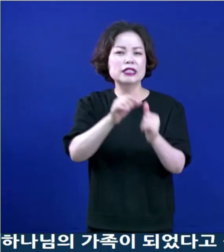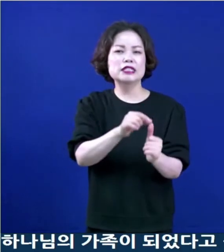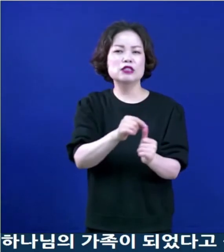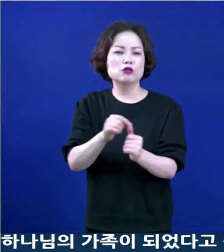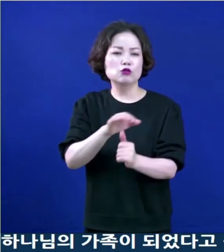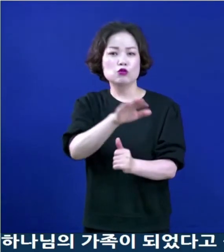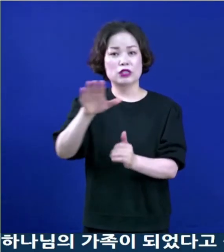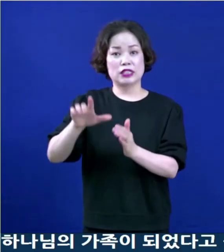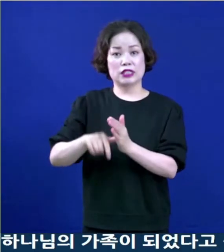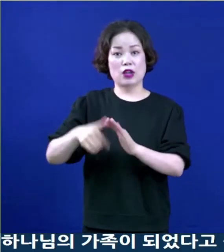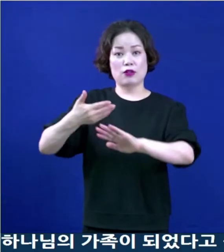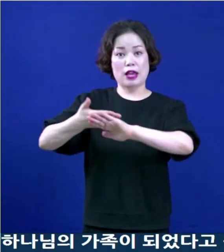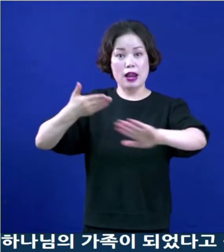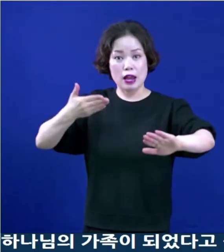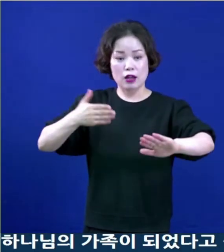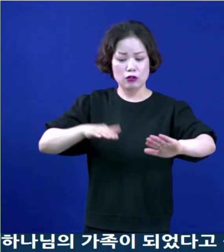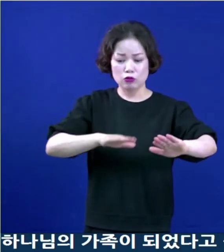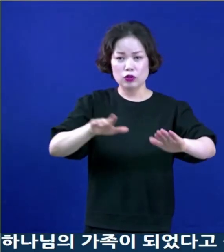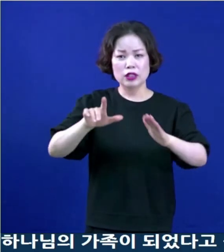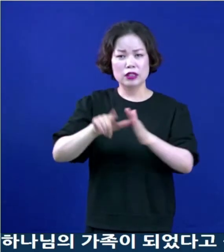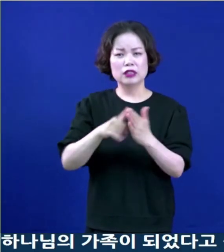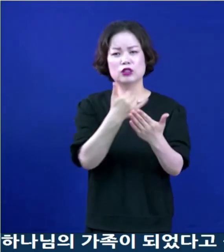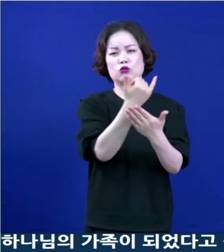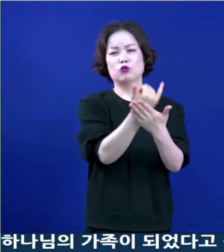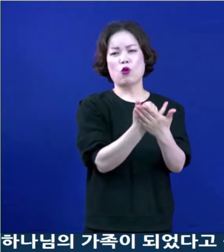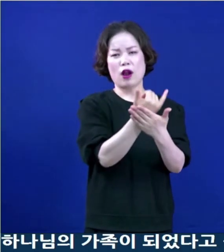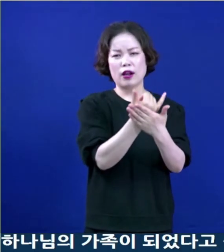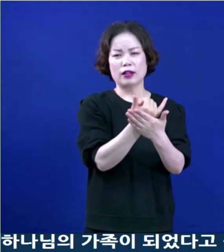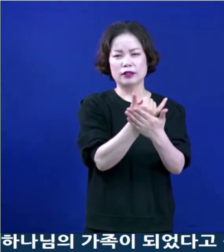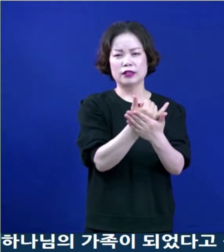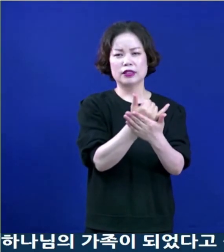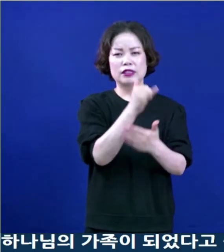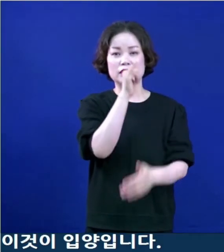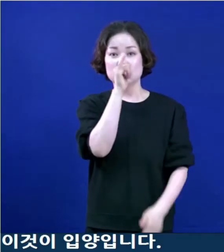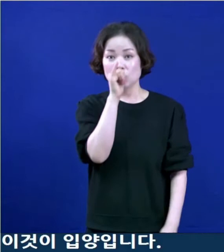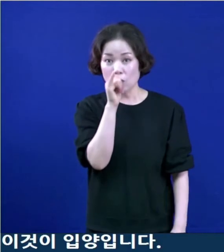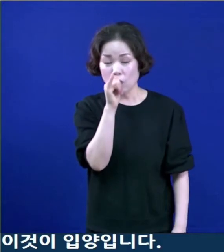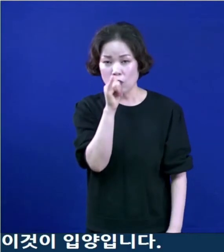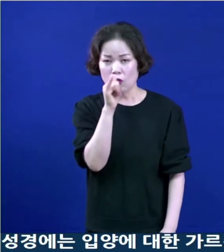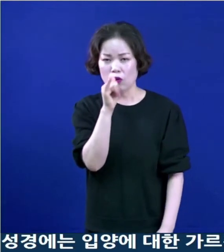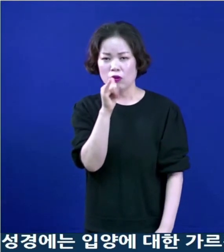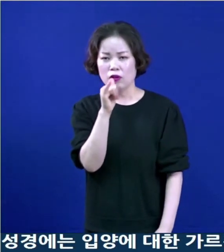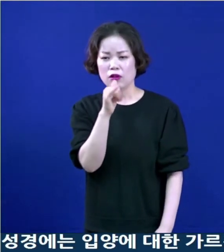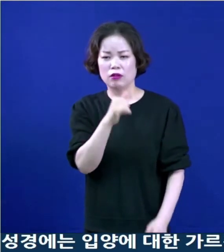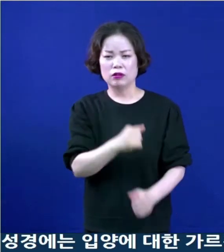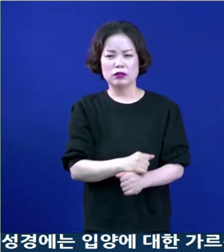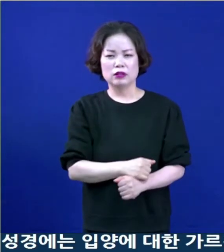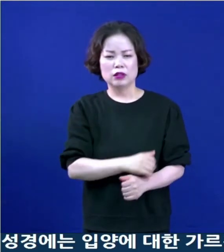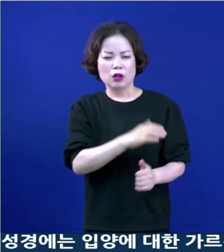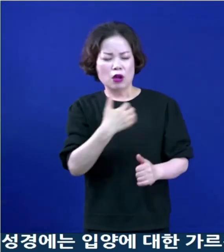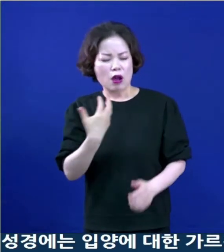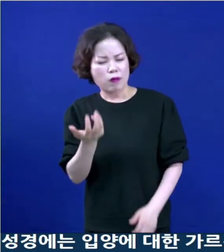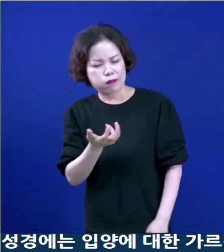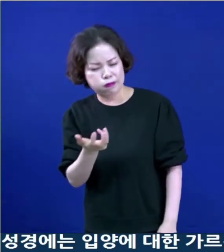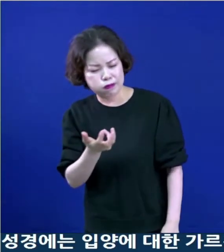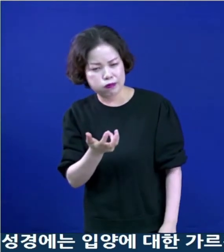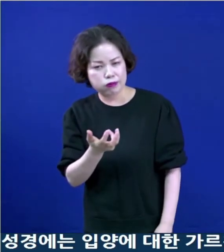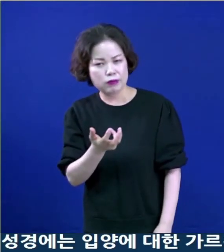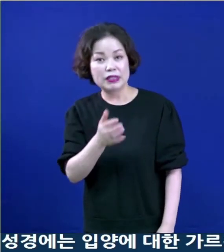시대와 다릅니다. 우리 시대는 고아라는 것이 전제가 되어서 불운과 아픔이 담겨있는